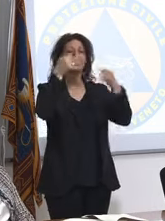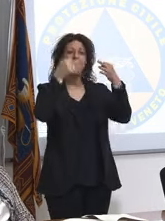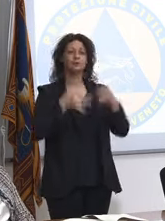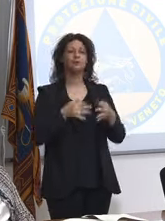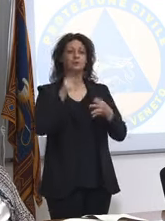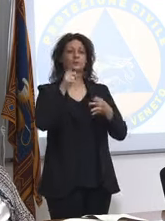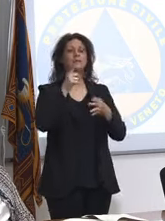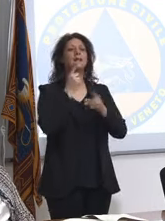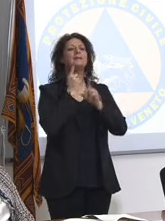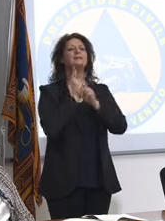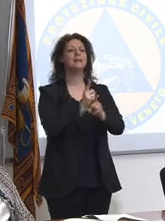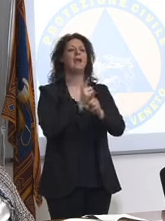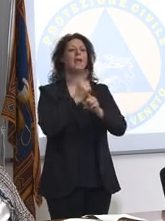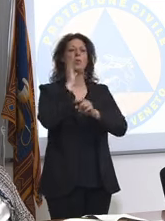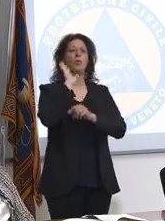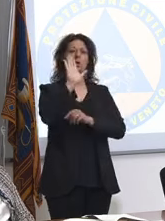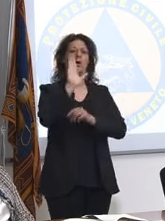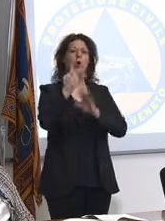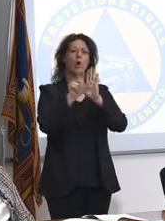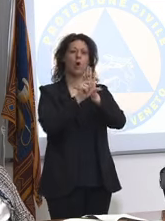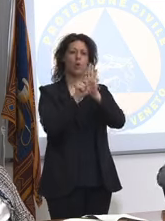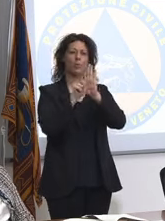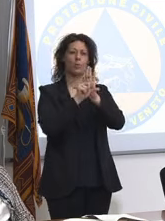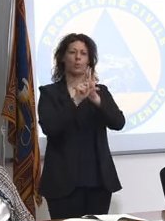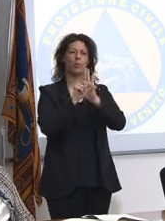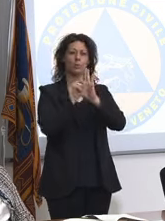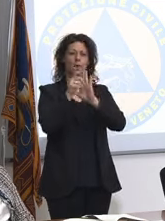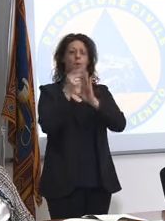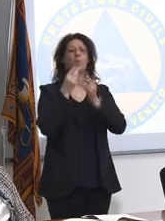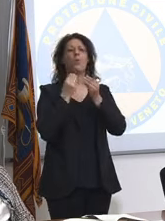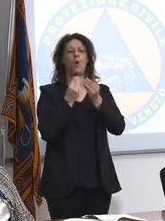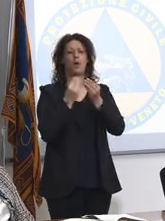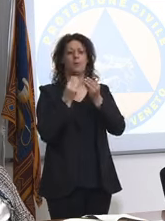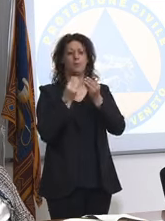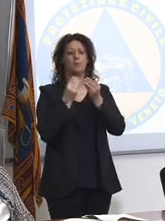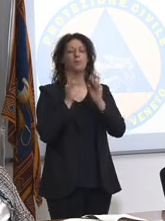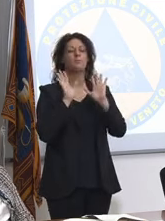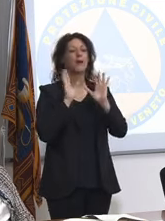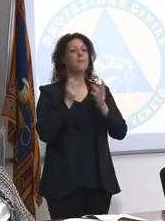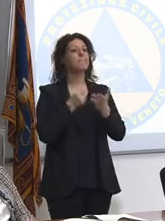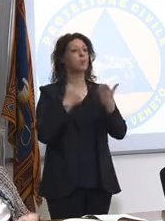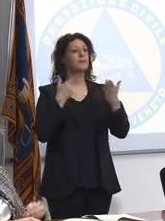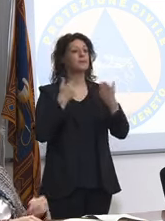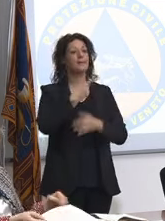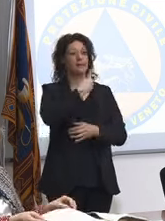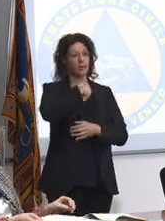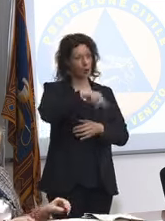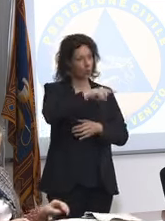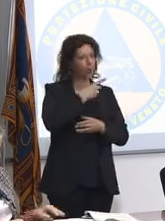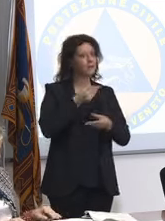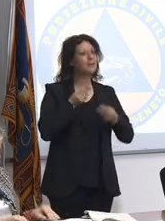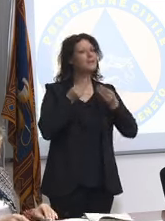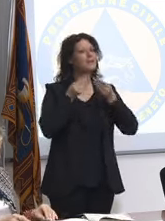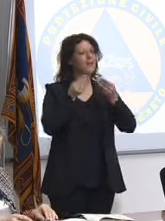aprire. Ma è importante che noi abbiamo detto che si può aprire, perché se no non potevano aprire.